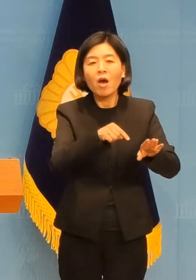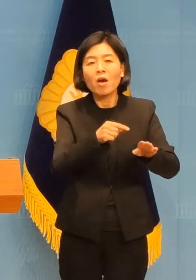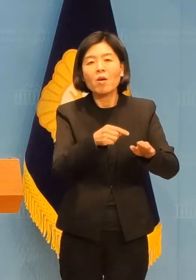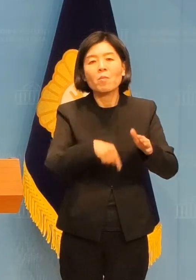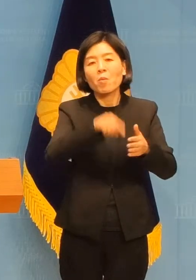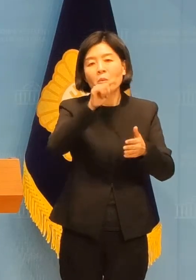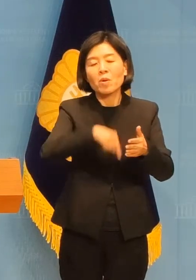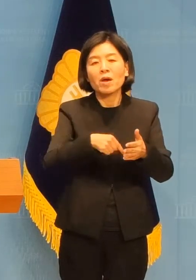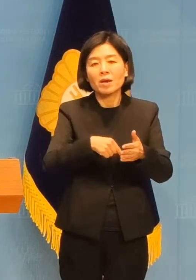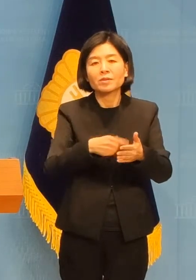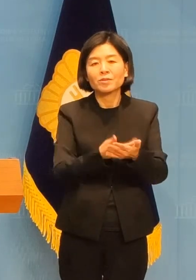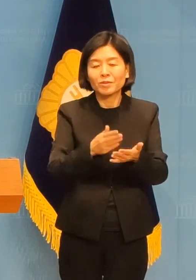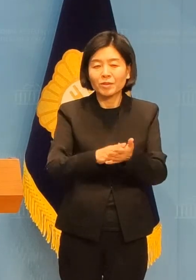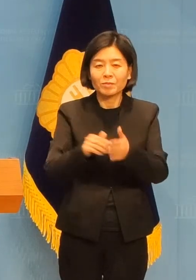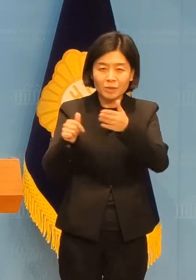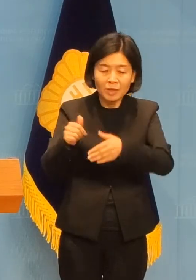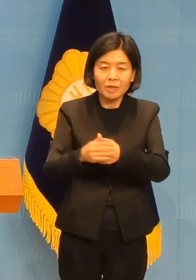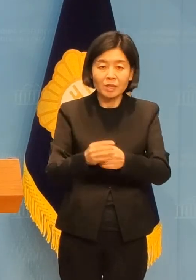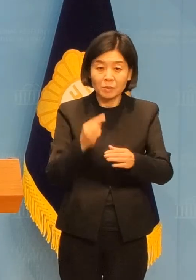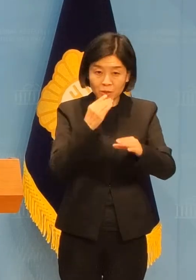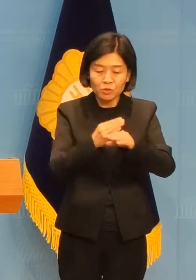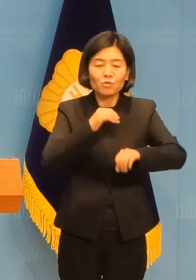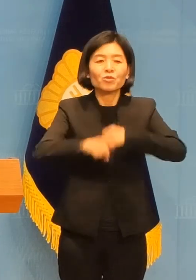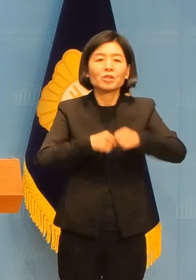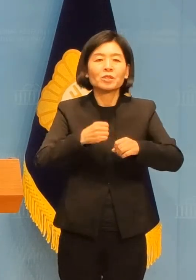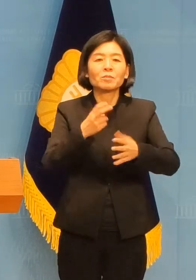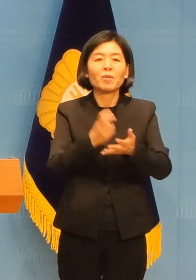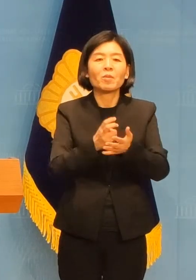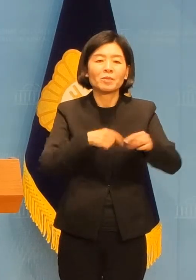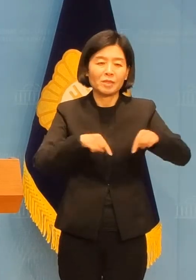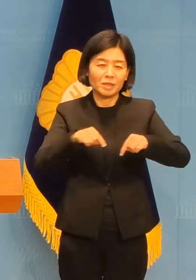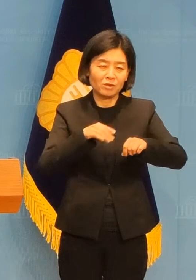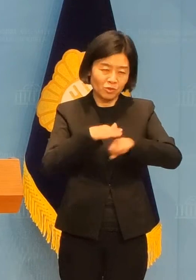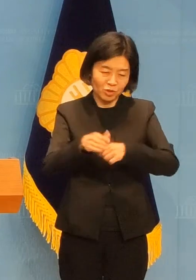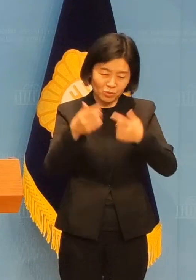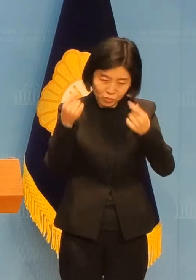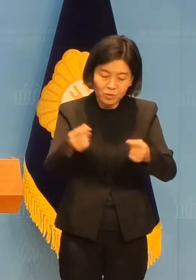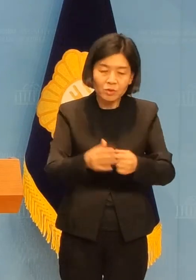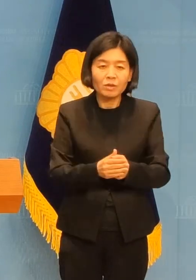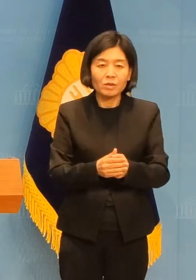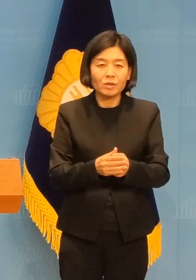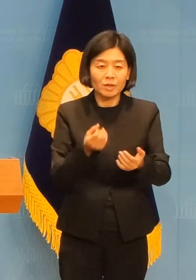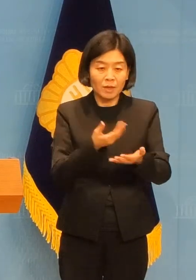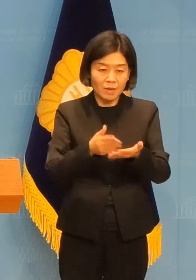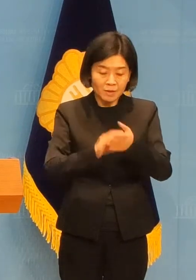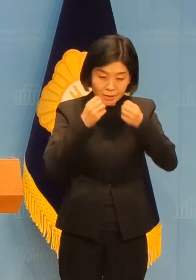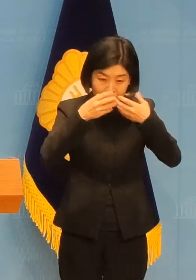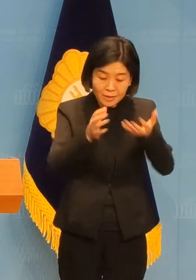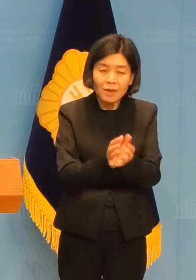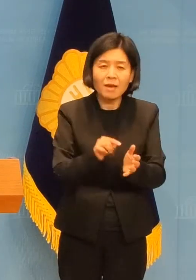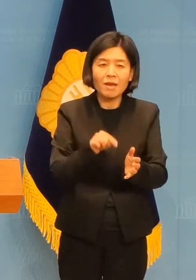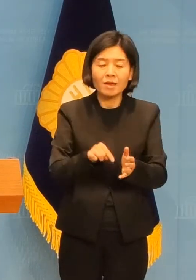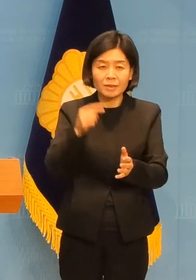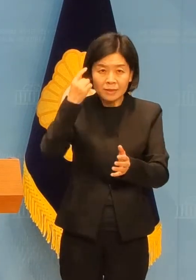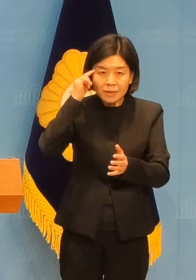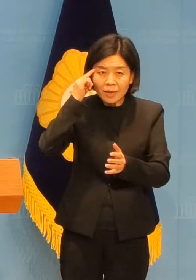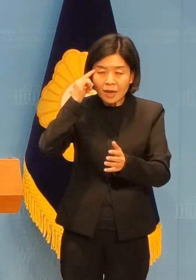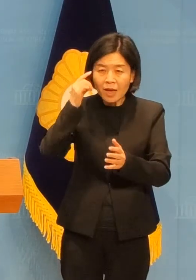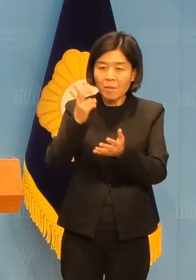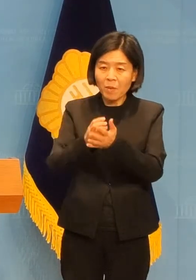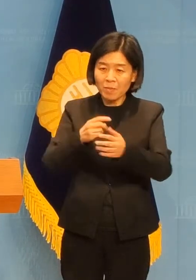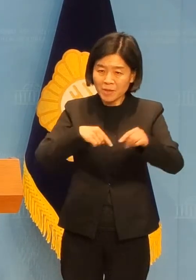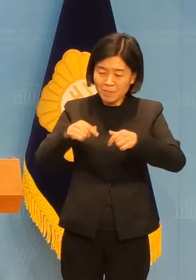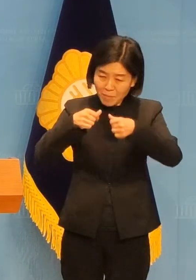그게 민주주의고 법치주의입니다. 개혁신당은 이 정부의 법치 파괴를 좌시하지